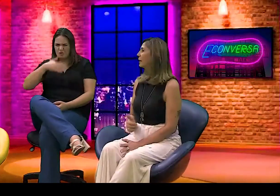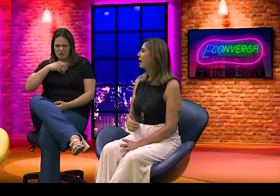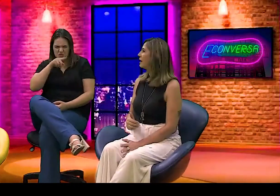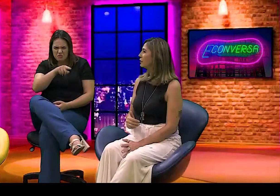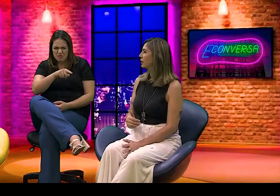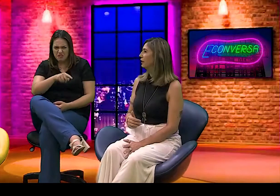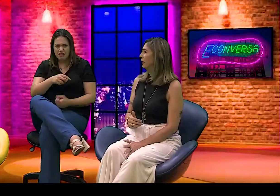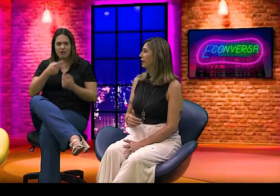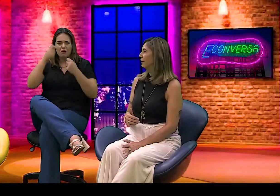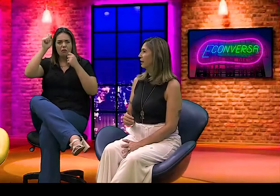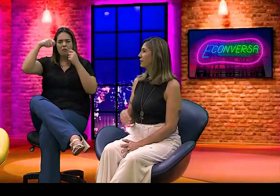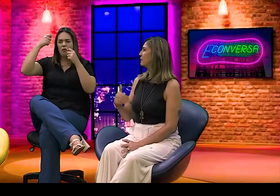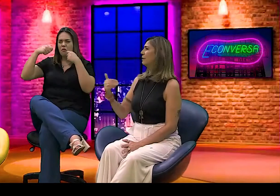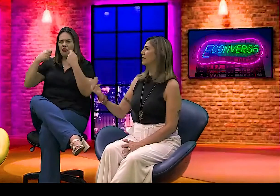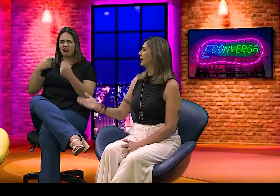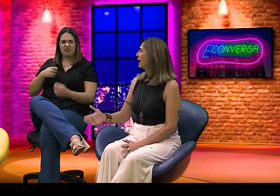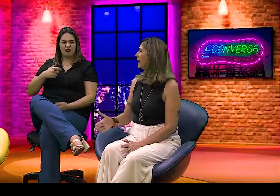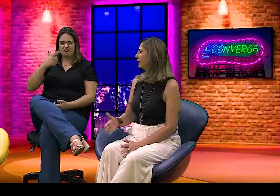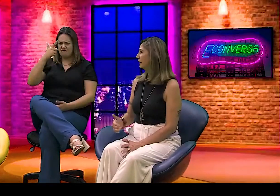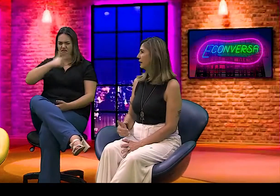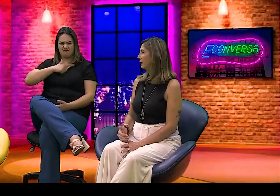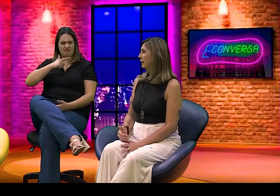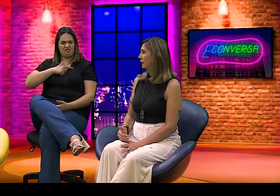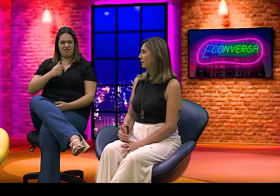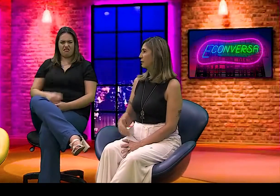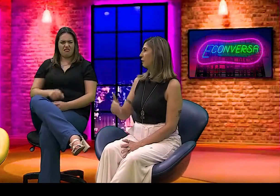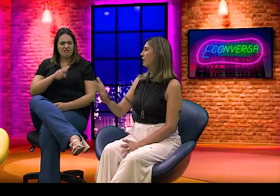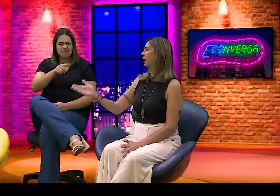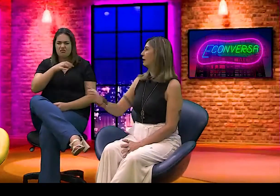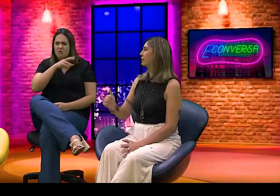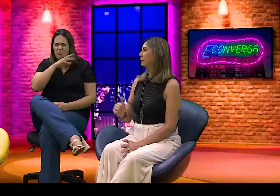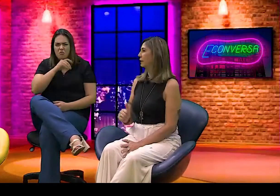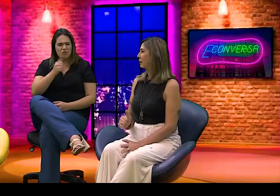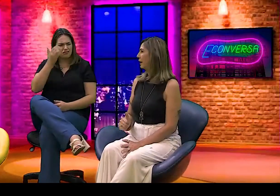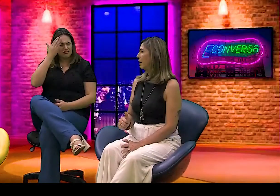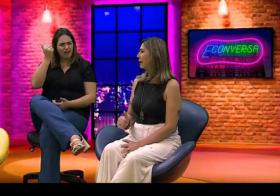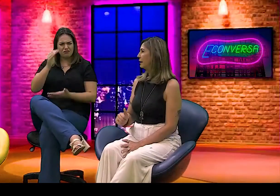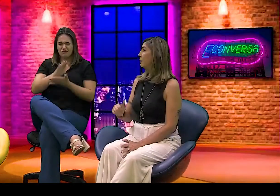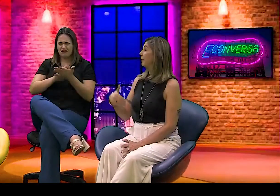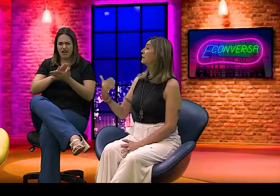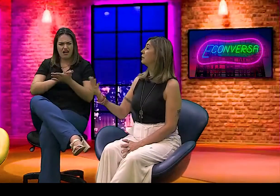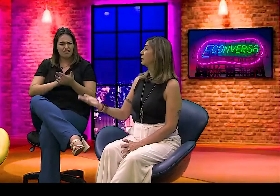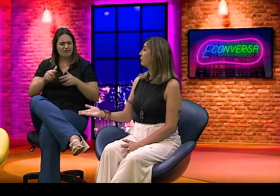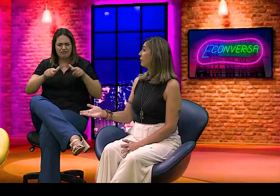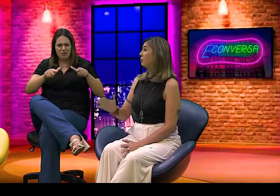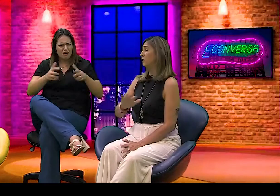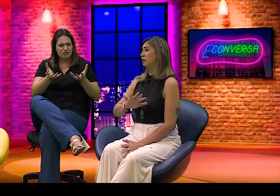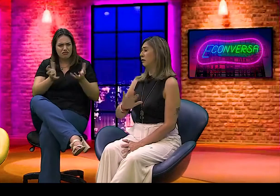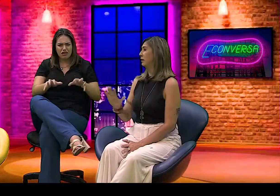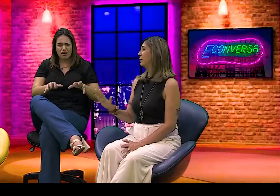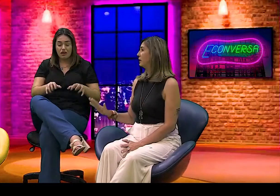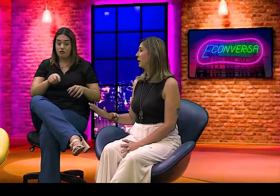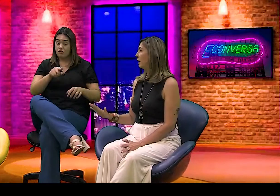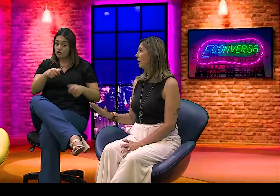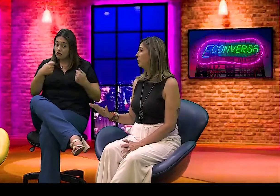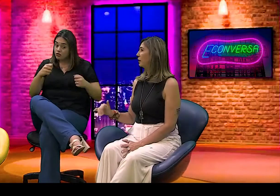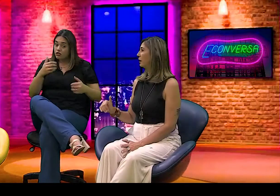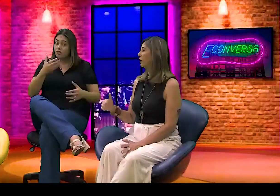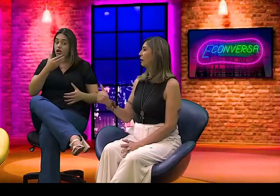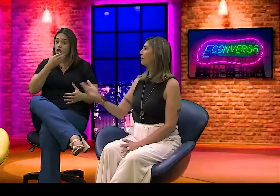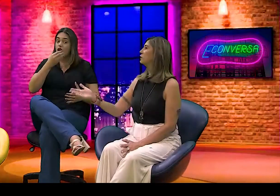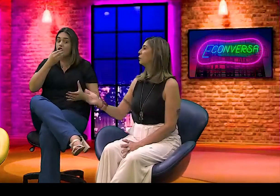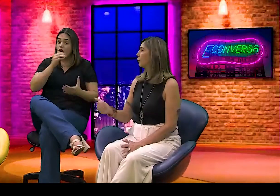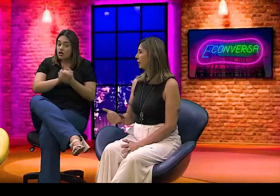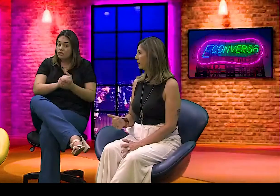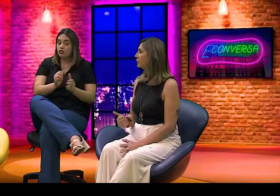com essa maquiagem, né, você não sabe fazer nada, você acha que alguém vai querer você para trabalhar, se você não ficar comigo, você não vai ter mais ninguém, porque